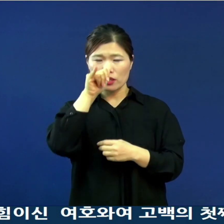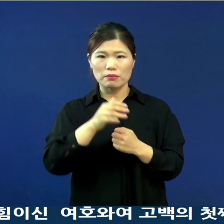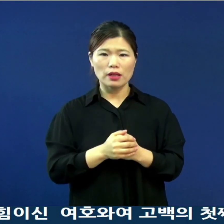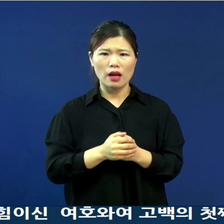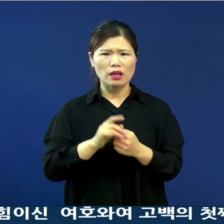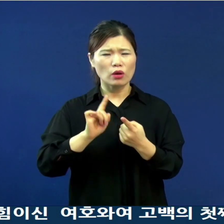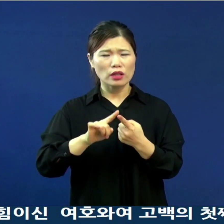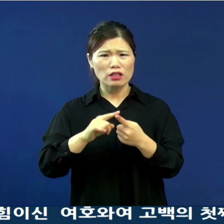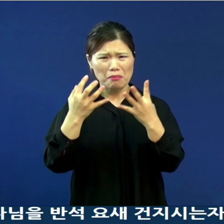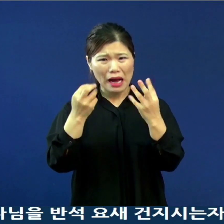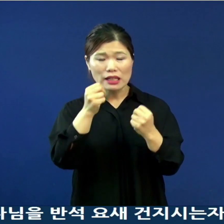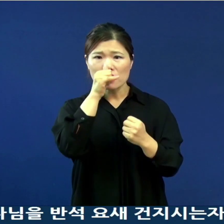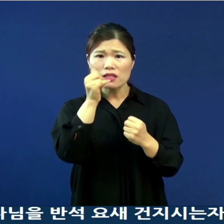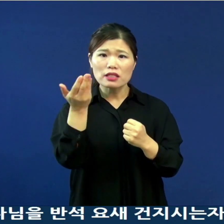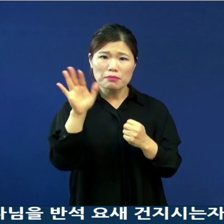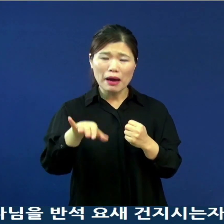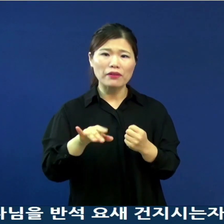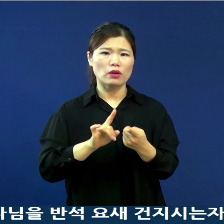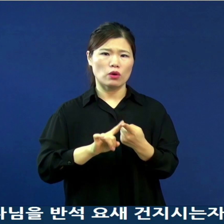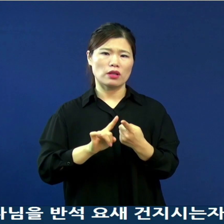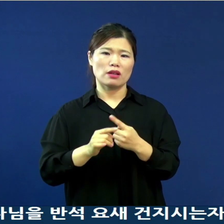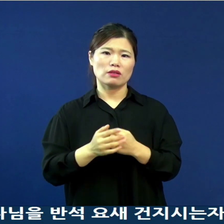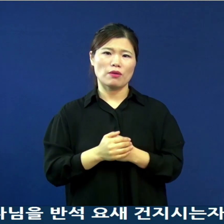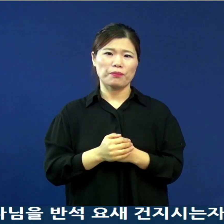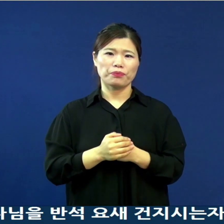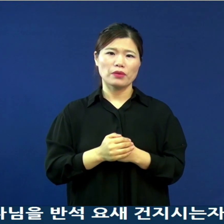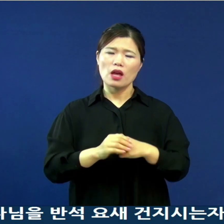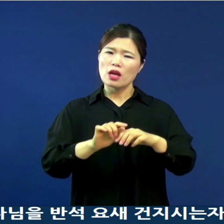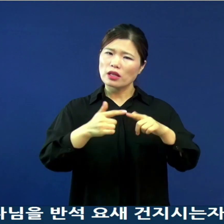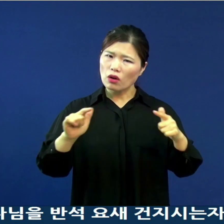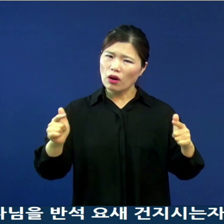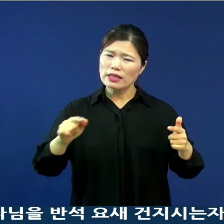없을 것 같습니다. 대부분은 우리가 이것저것 성경을